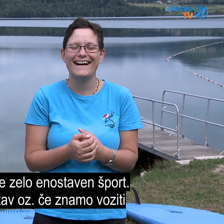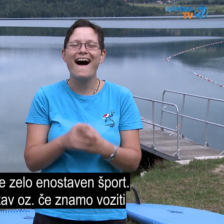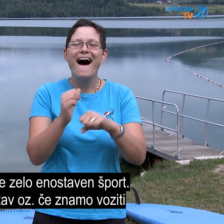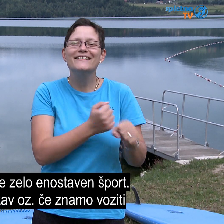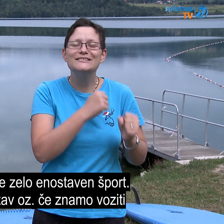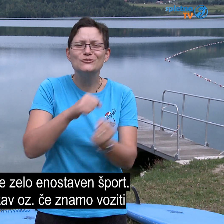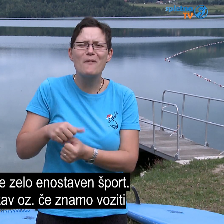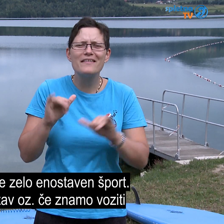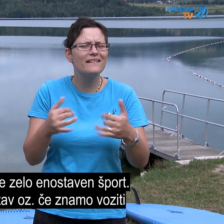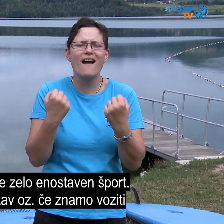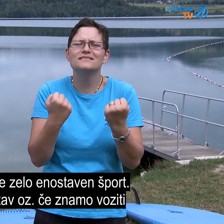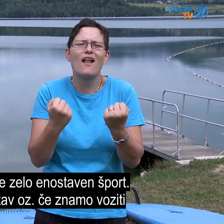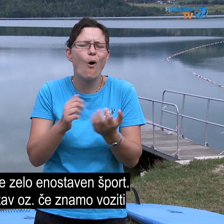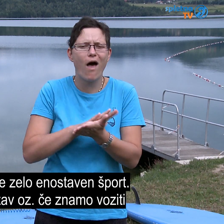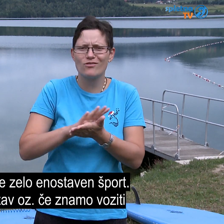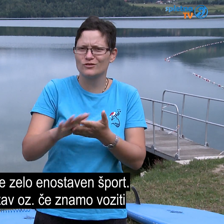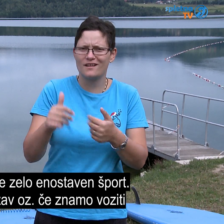Samo supanje je zelo enostaven šport.